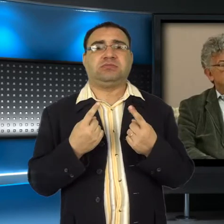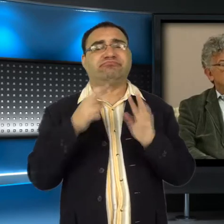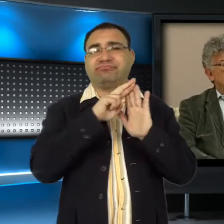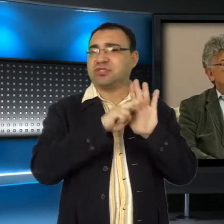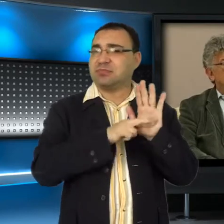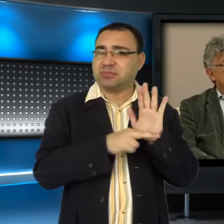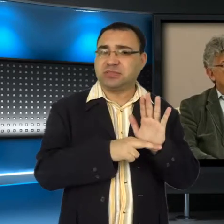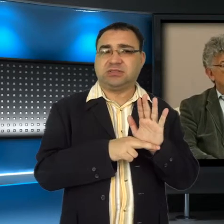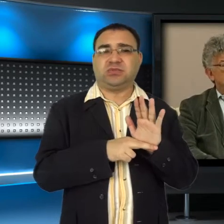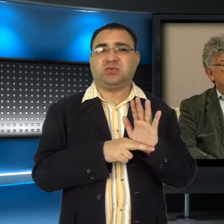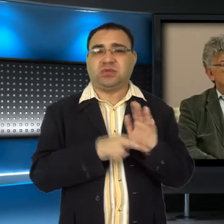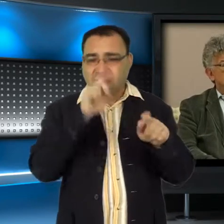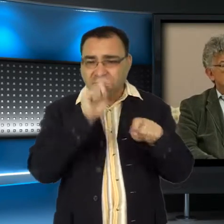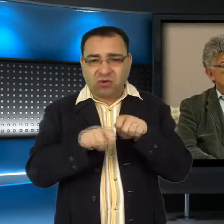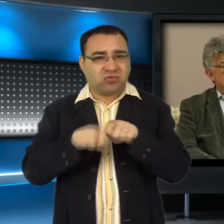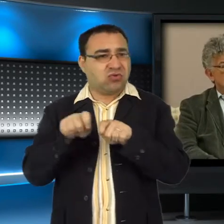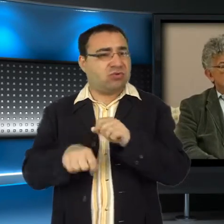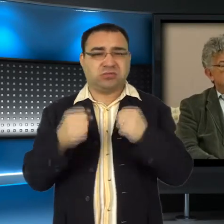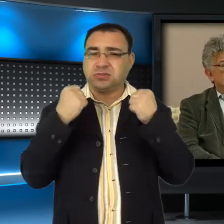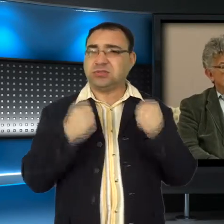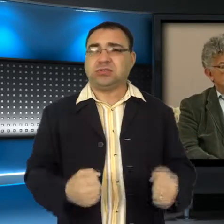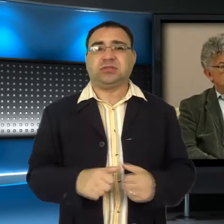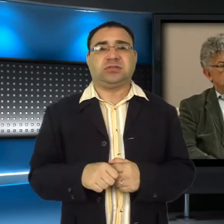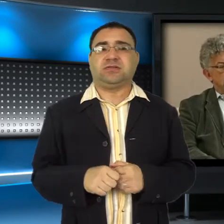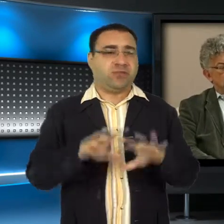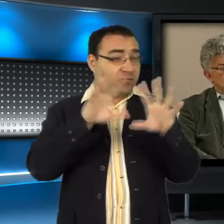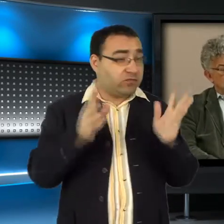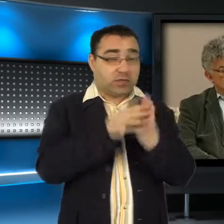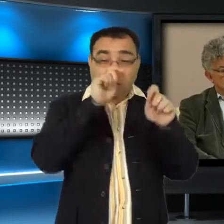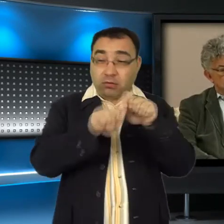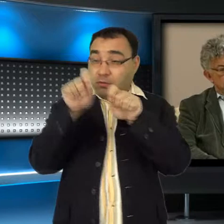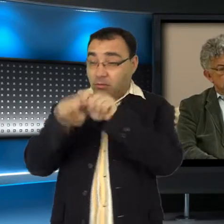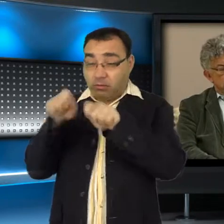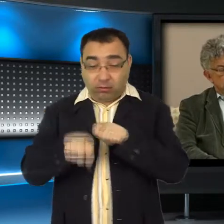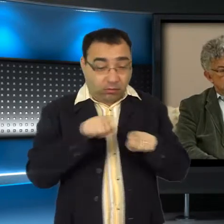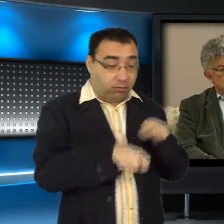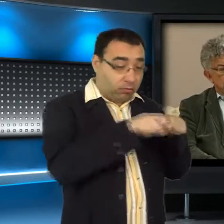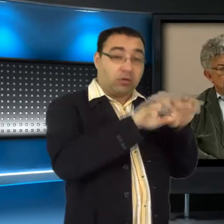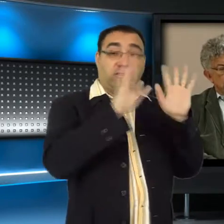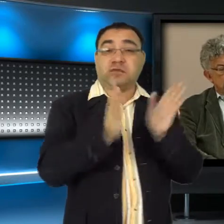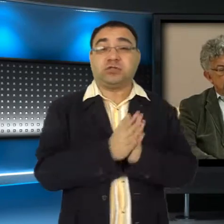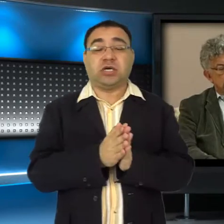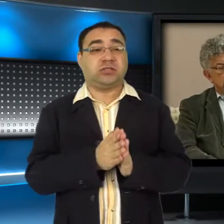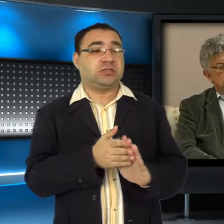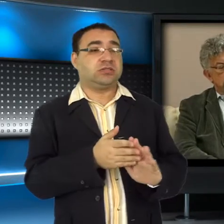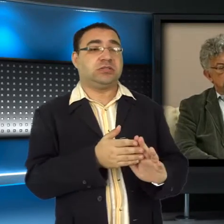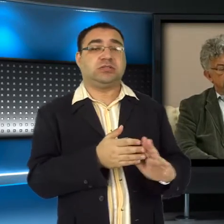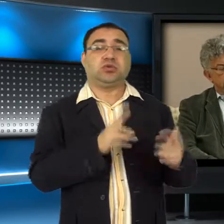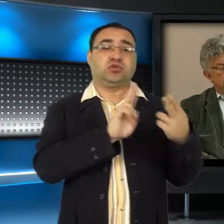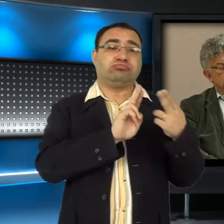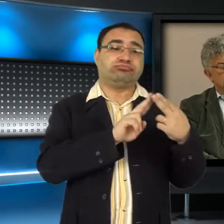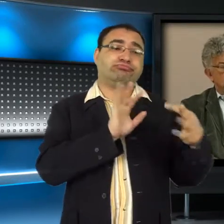przepisów i logiki kontrolnej, która jest wszechobecna. Ja uważam, że relacje